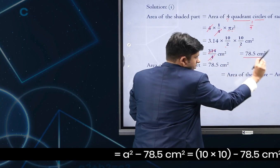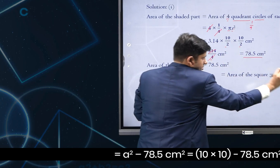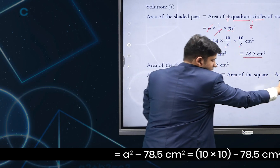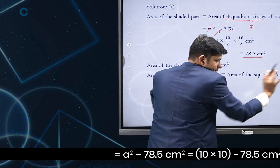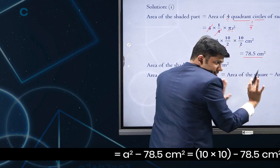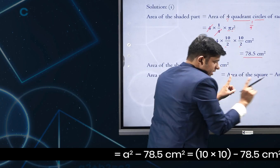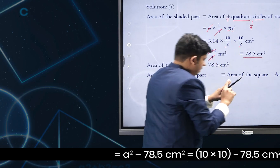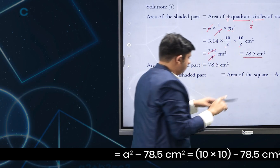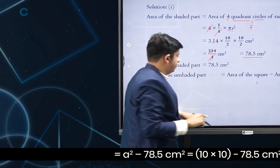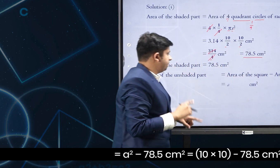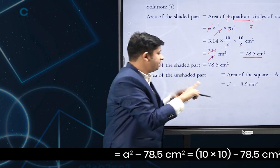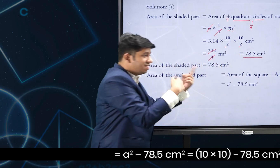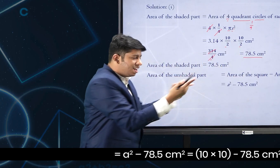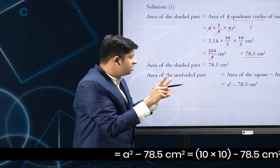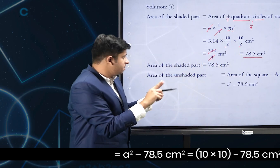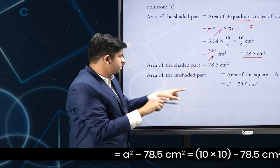ஈடு ஏ மேலிலக்கு 2 கழித்தல்